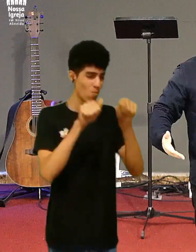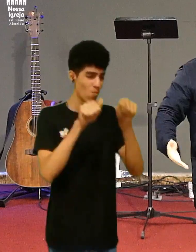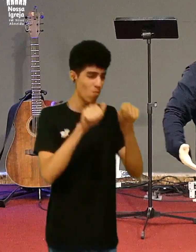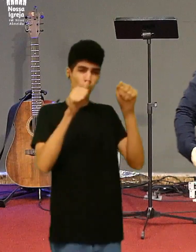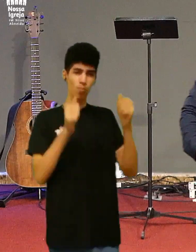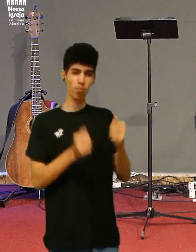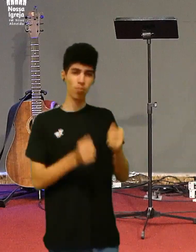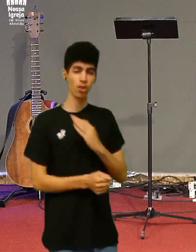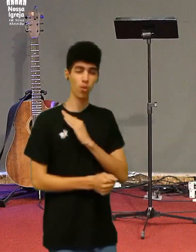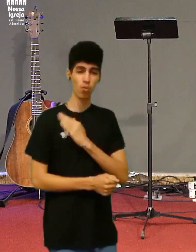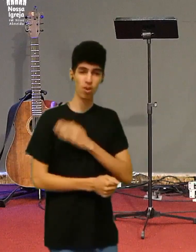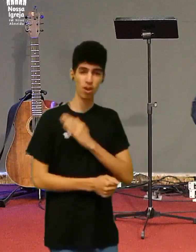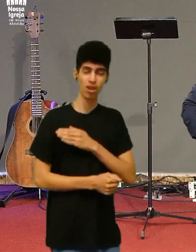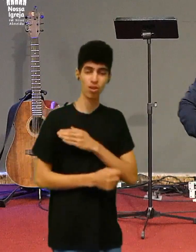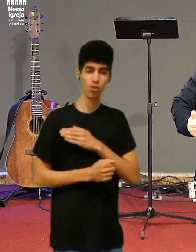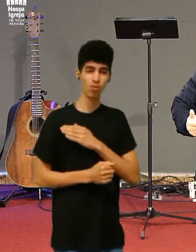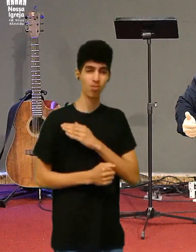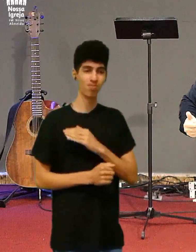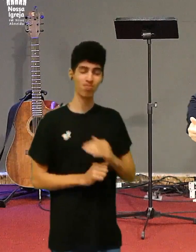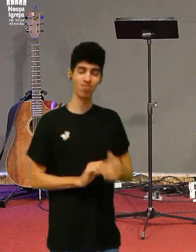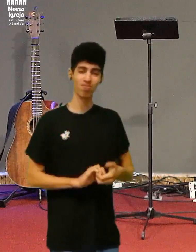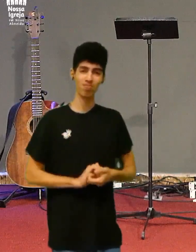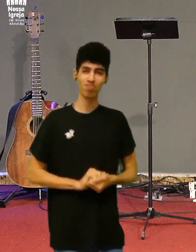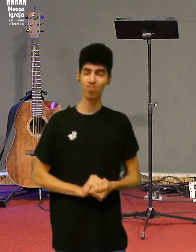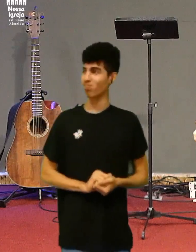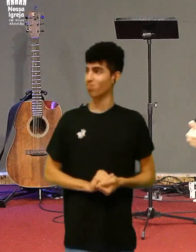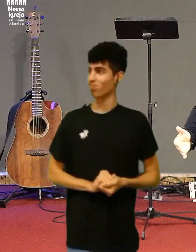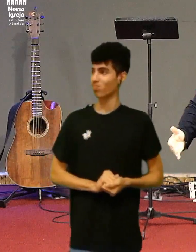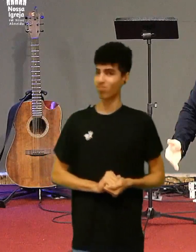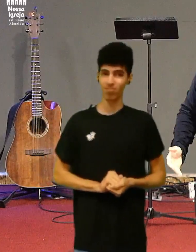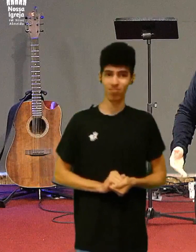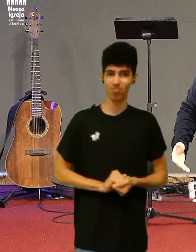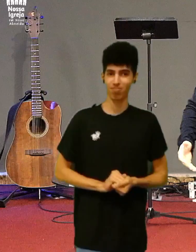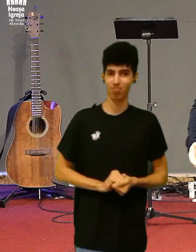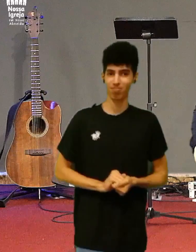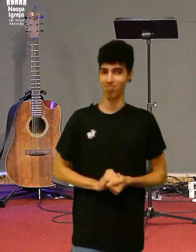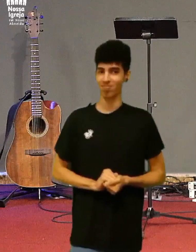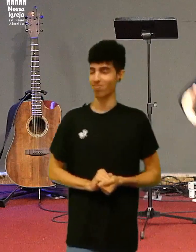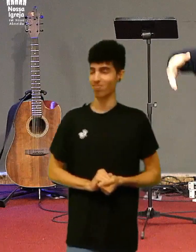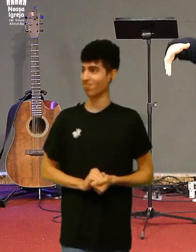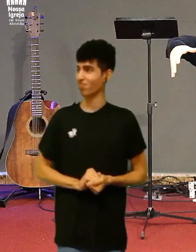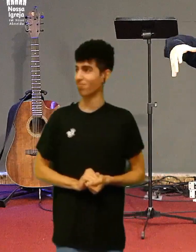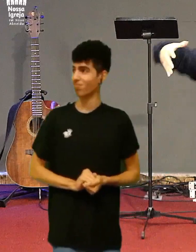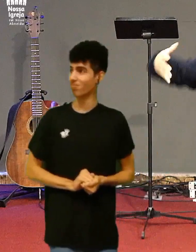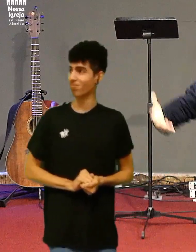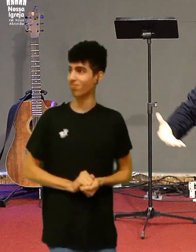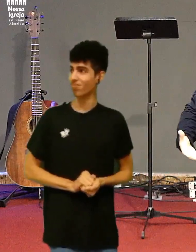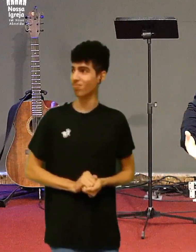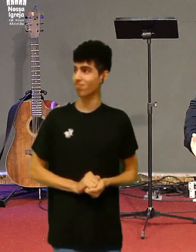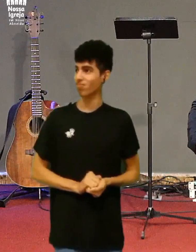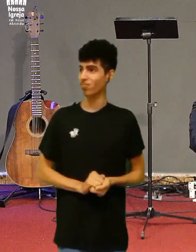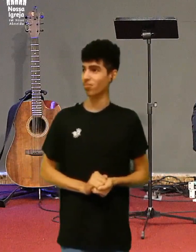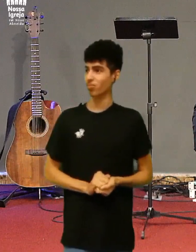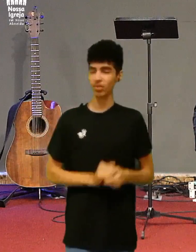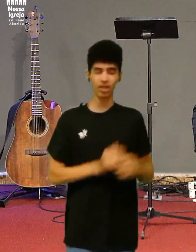tenho lido relatos, meus irmãos, de cidades inteiras serem transformadas quando a presença de Deus